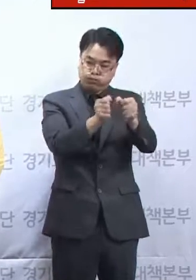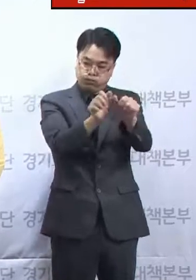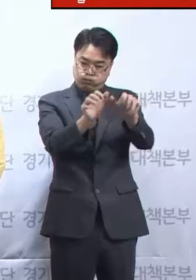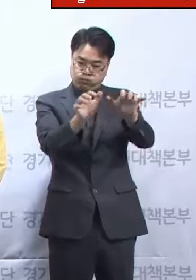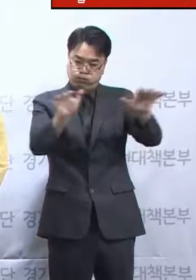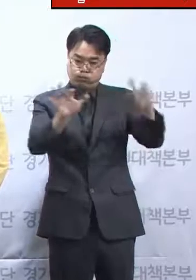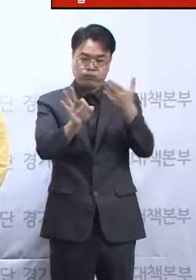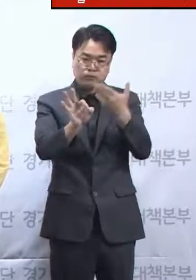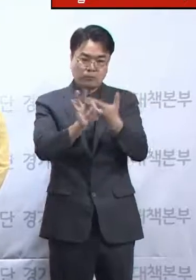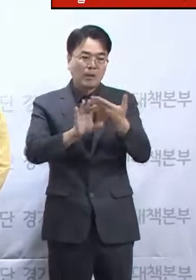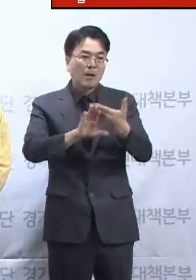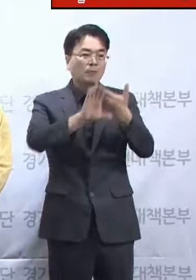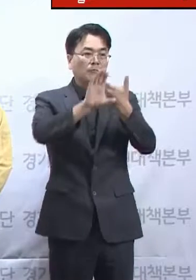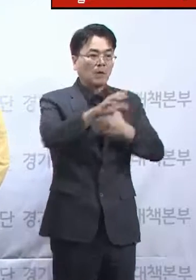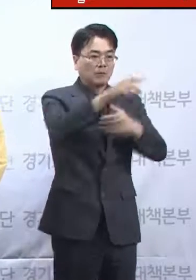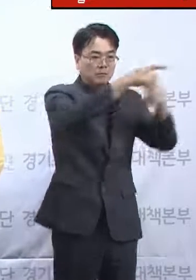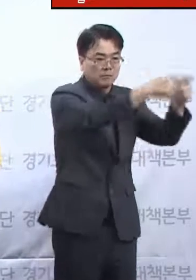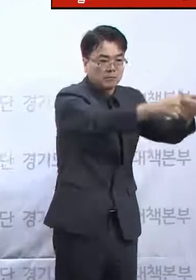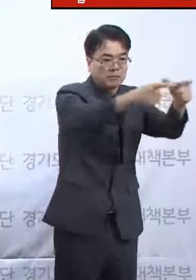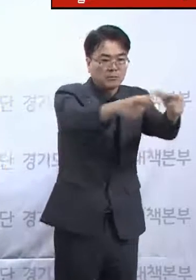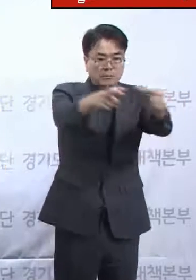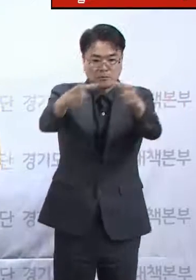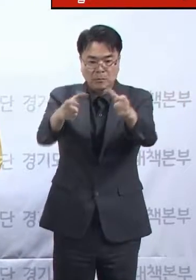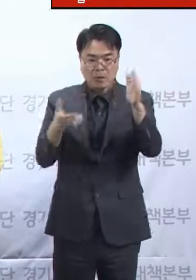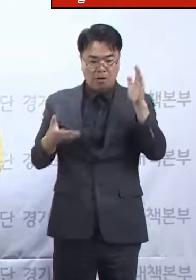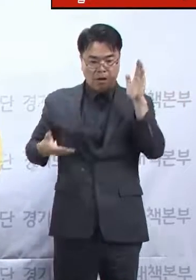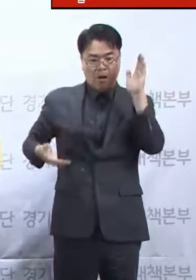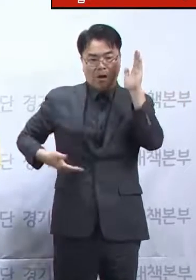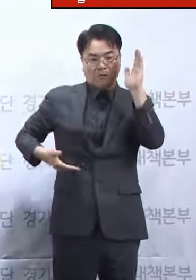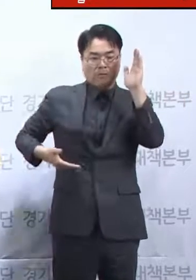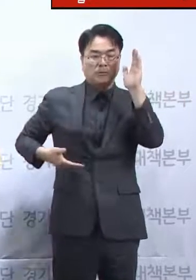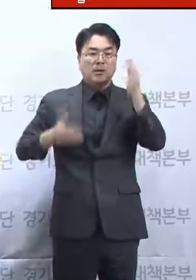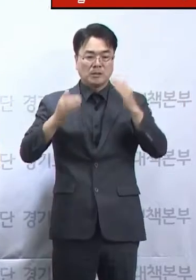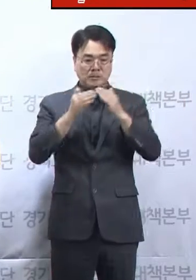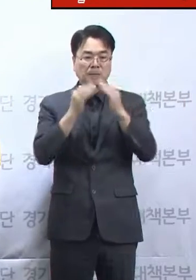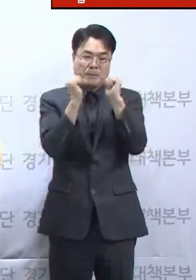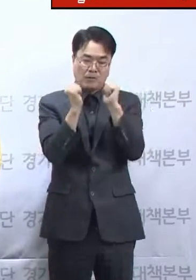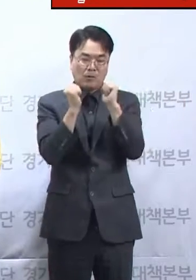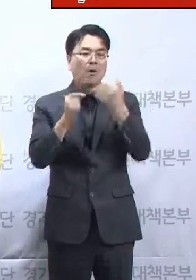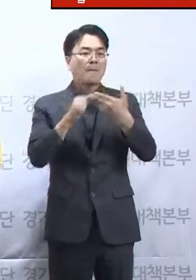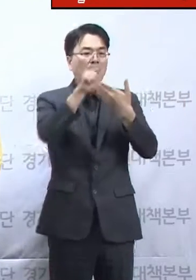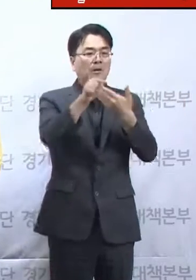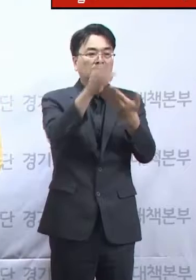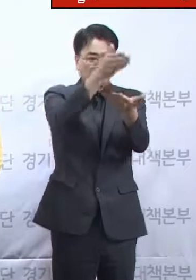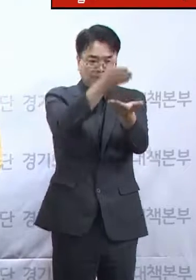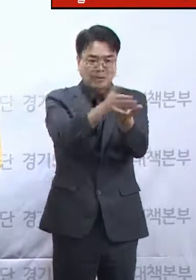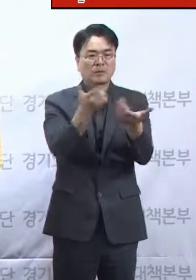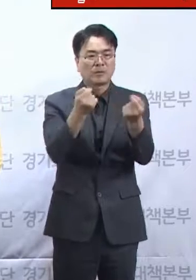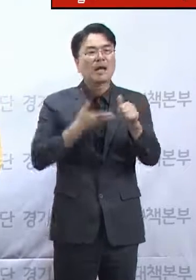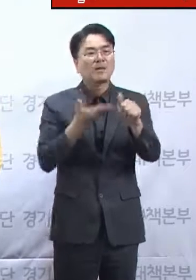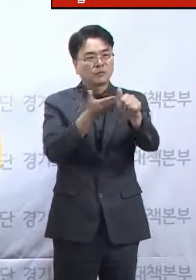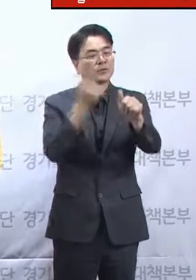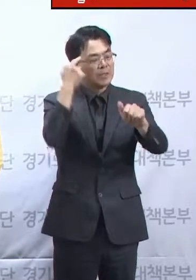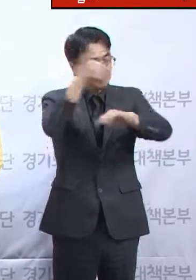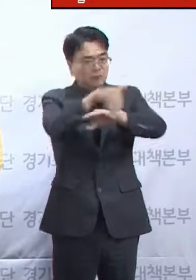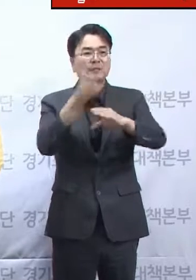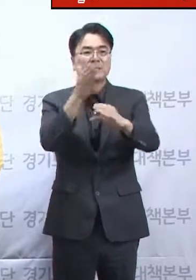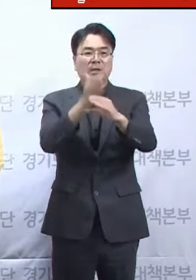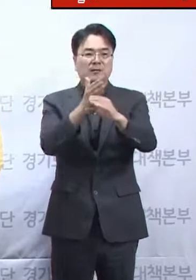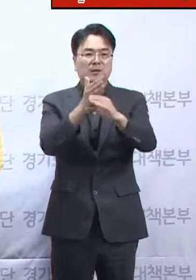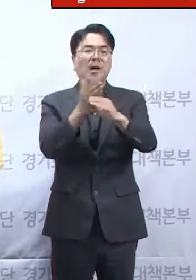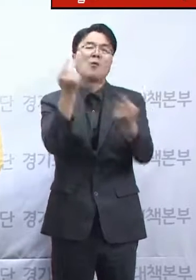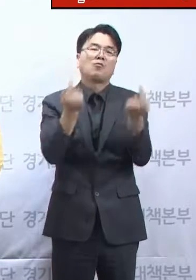지역까지도 학생들을 집에서 외출하지 않도록 그렇게 권고할 계획입니다. 그러나 무엇보다 가장 중요한